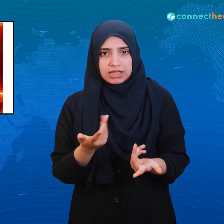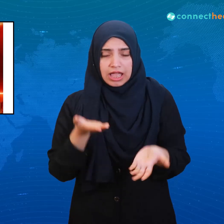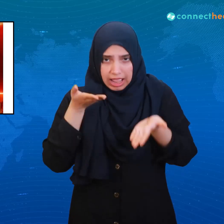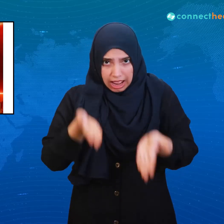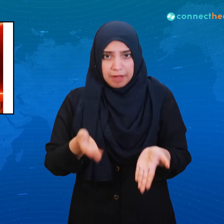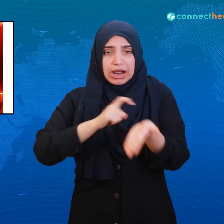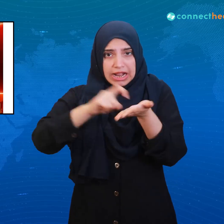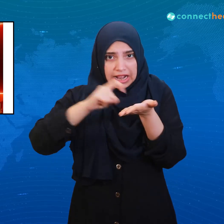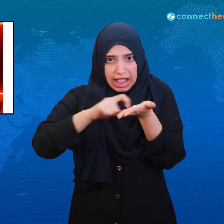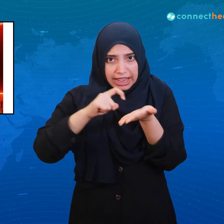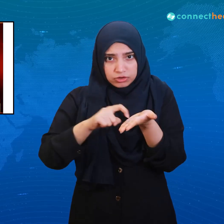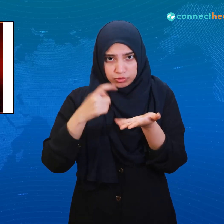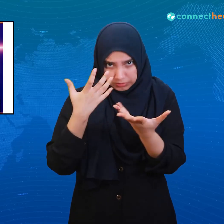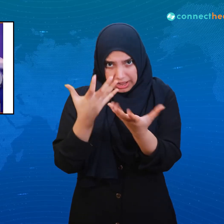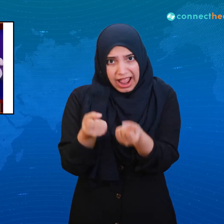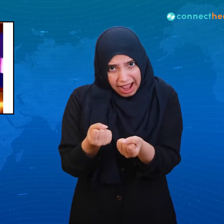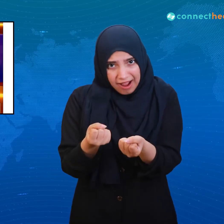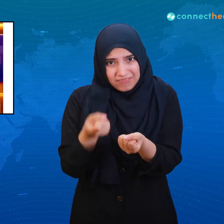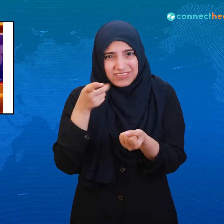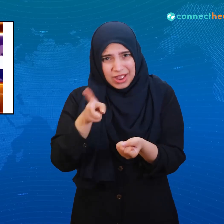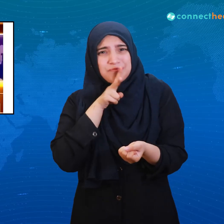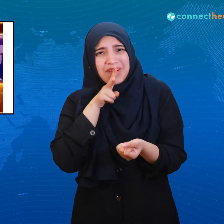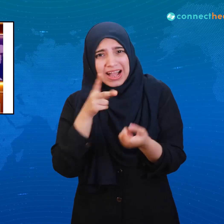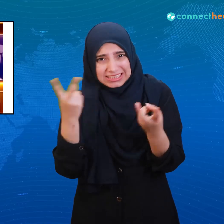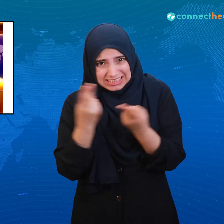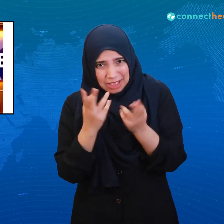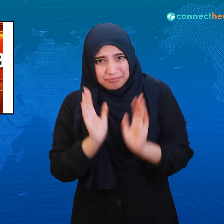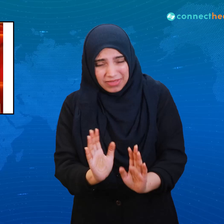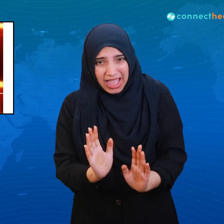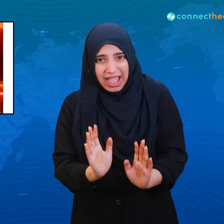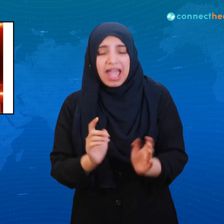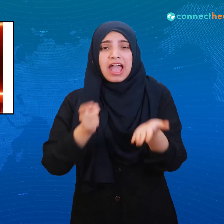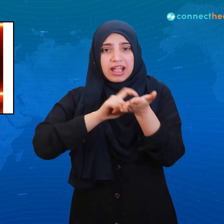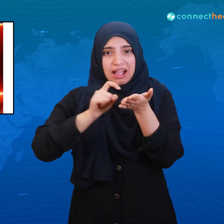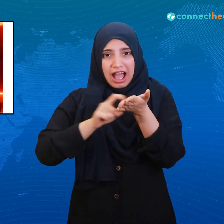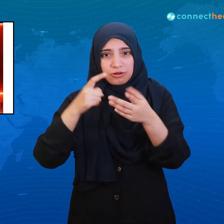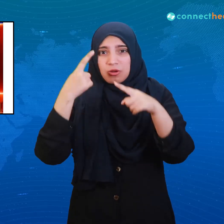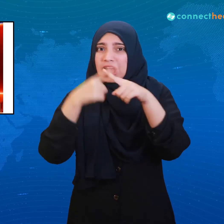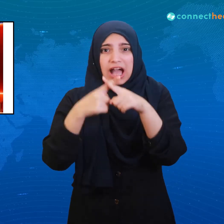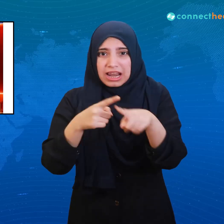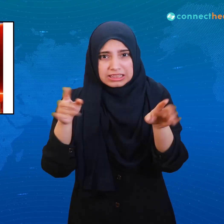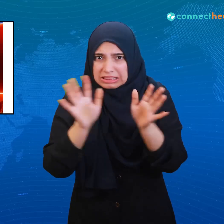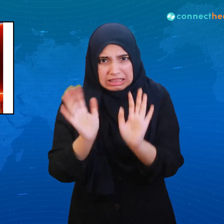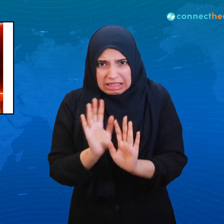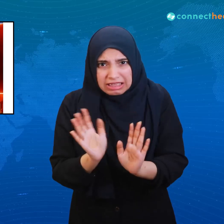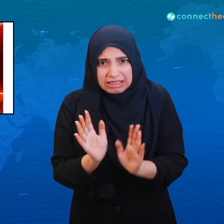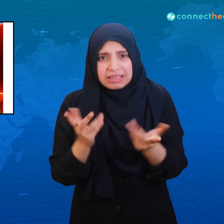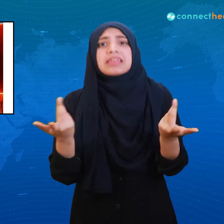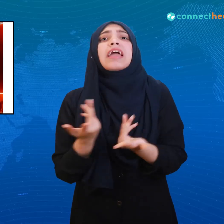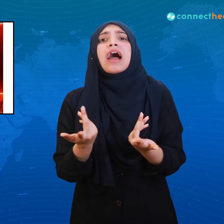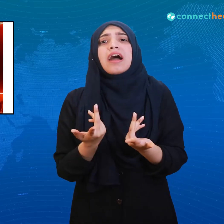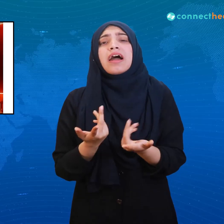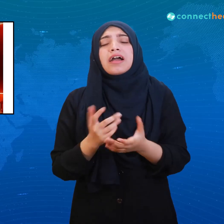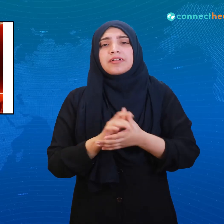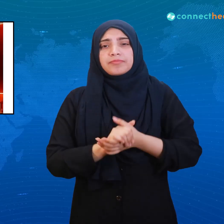क्या ये आइन के आर्टिकल 5 की खिलाफ वर्जी है या नहीं है?